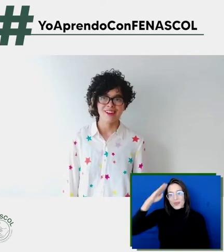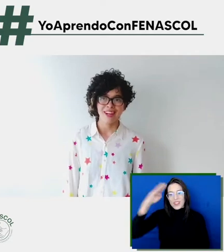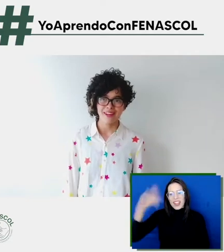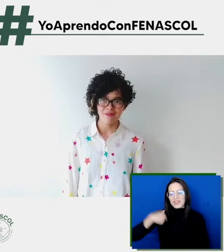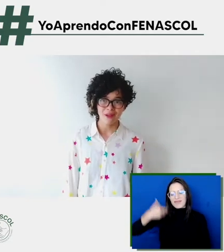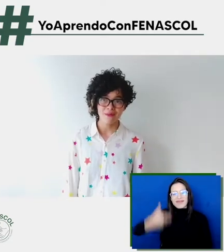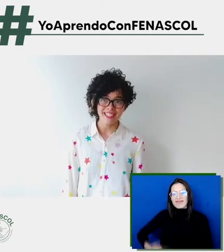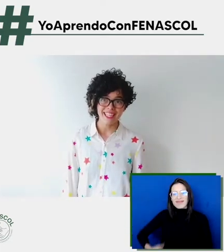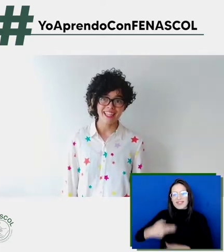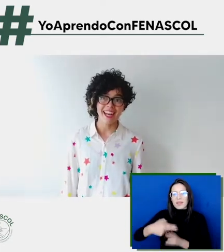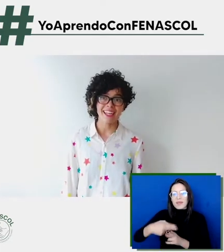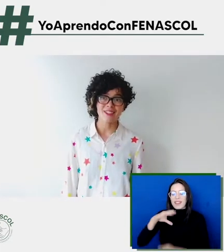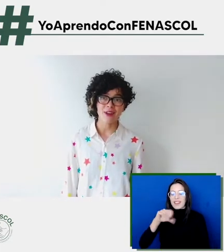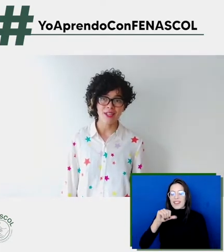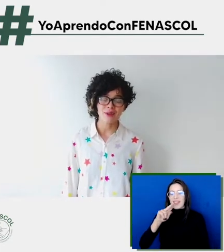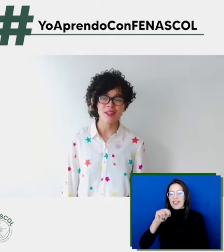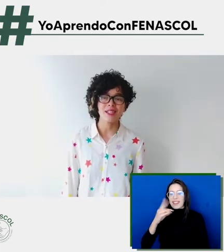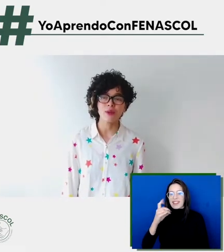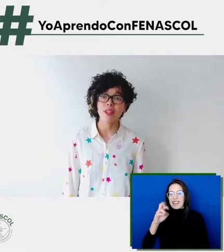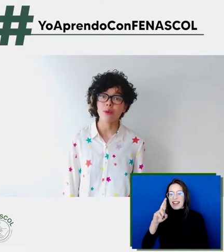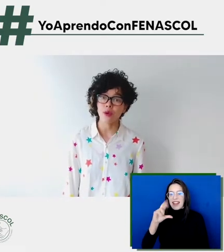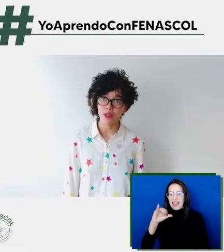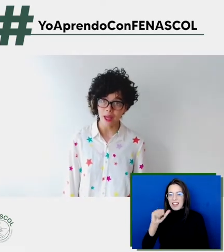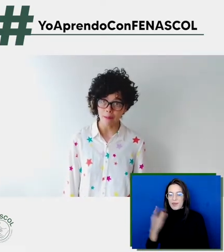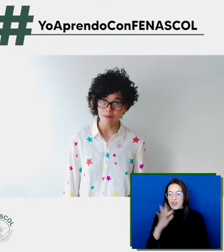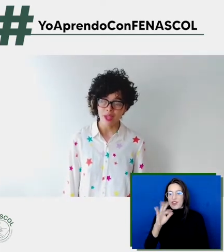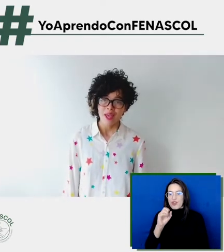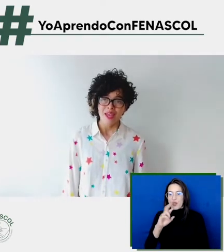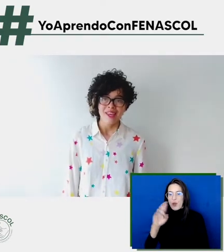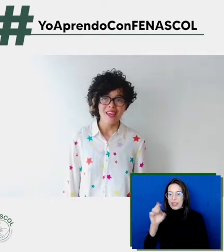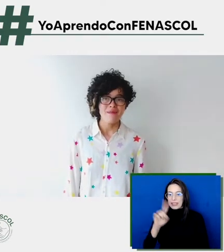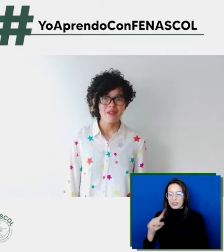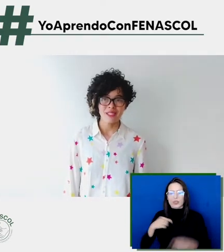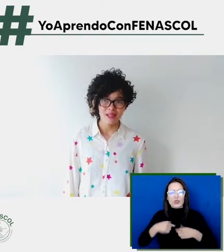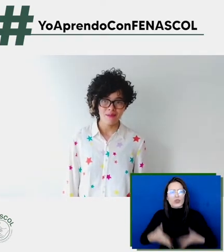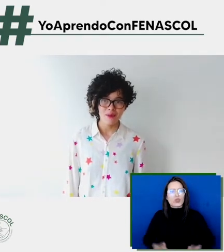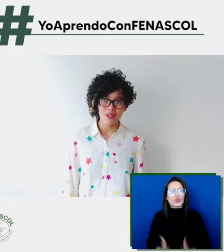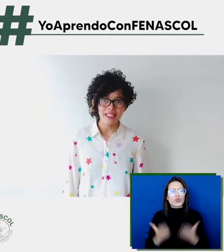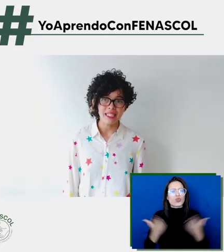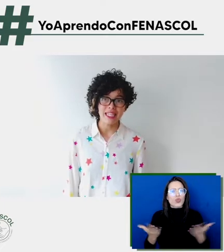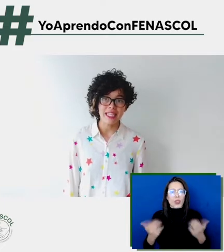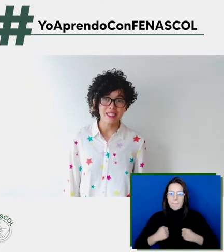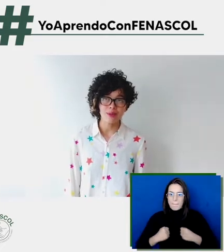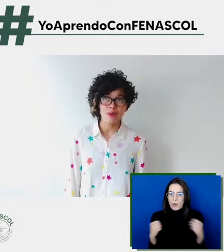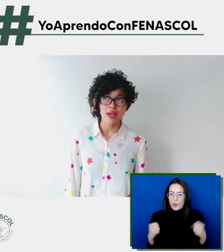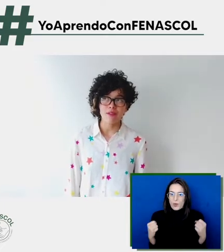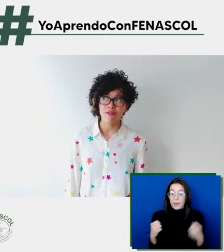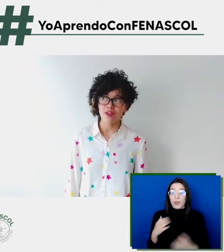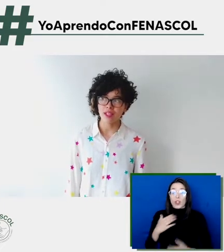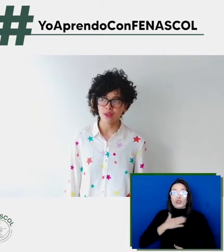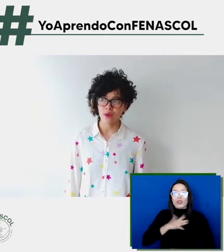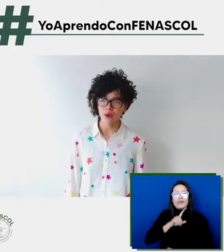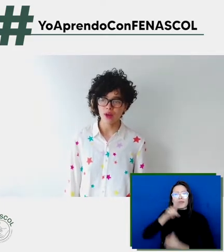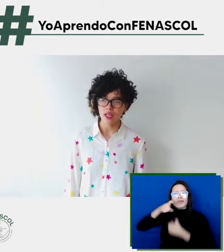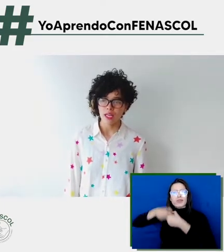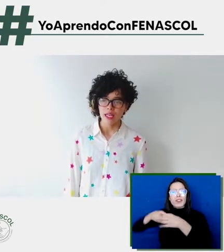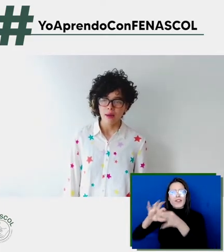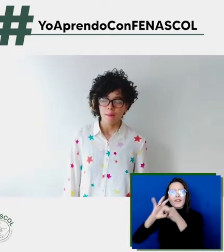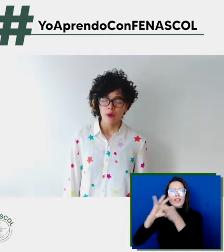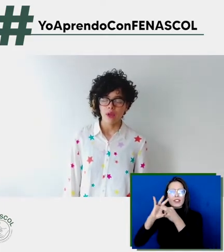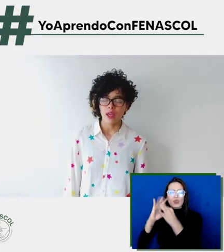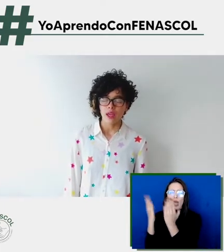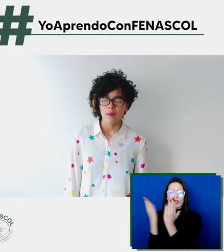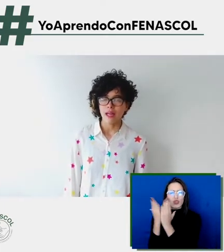Hola, mi nombre es Candelaria Torres, soy de la ciudad de Bogotá y en principio decidí estudiar en FENASCOL